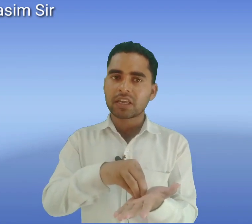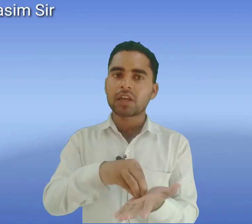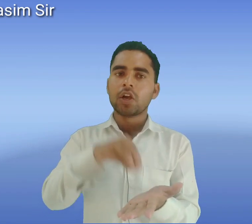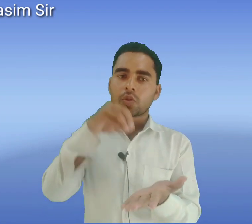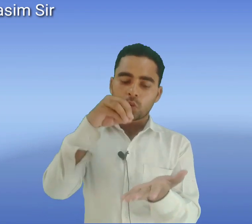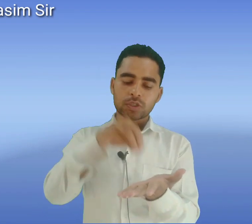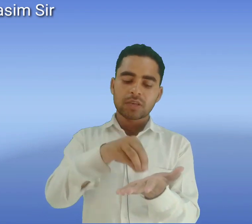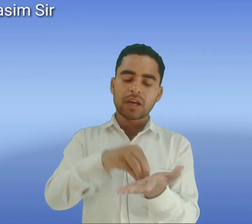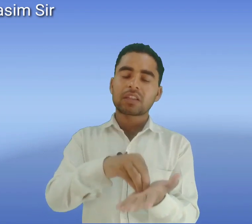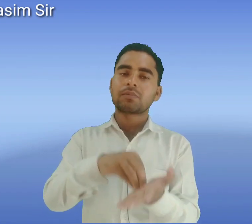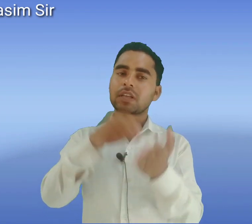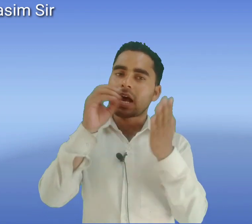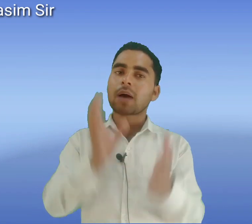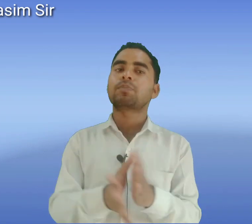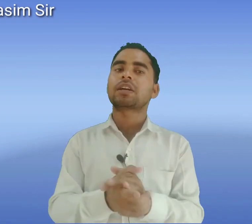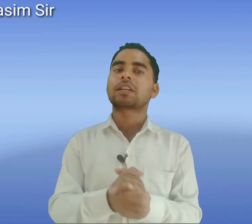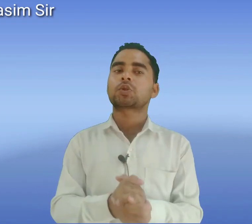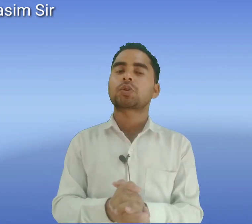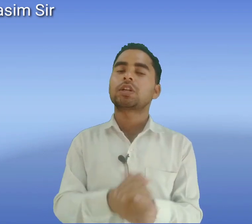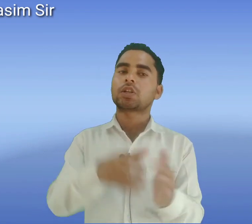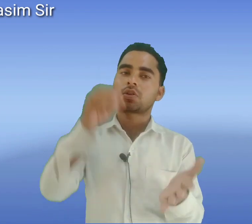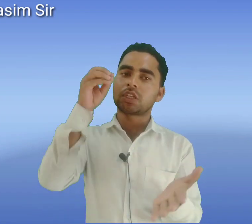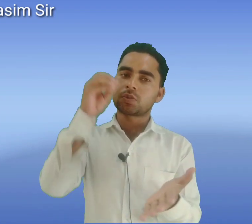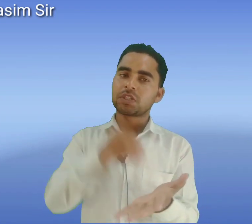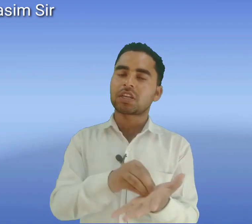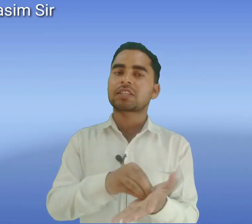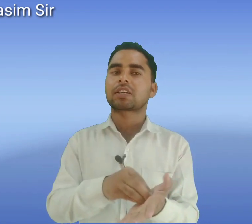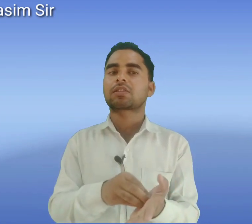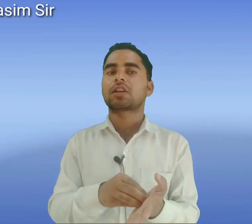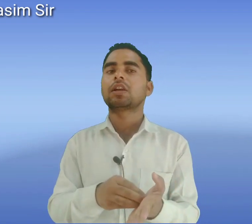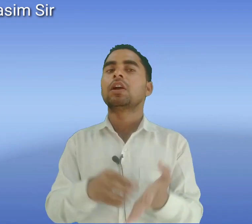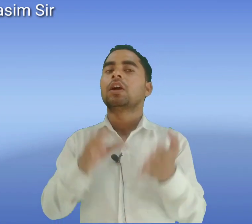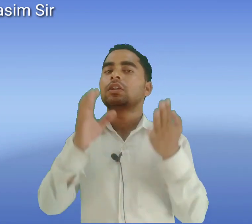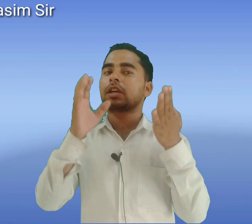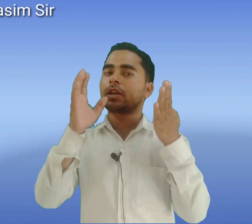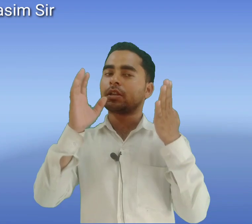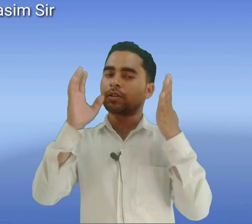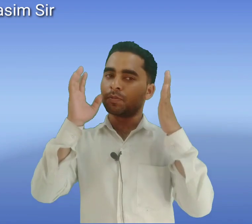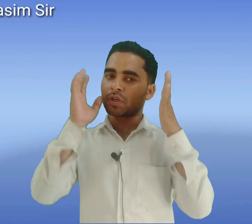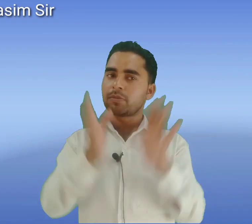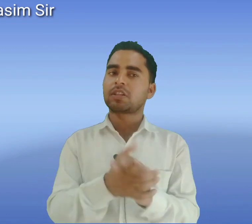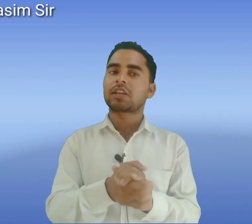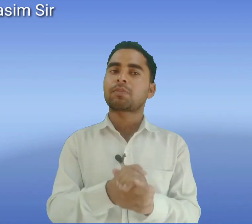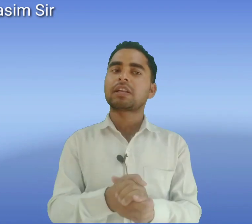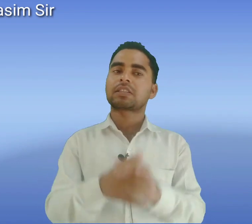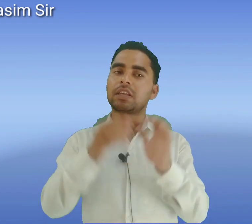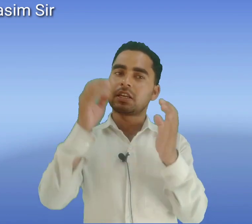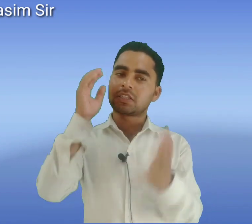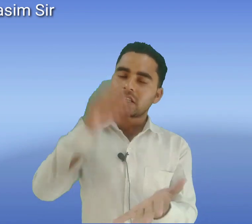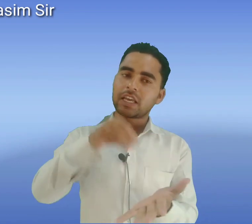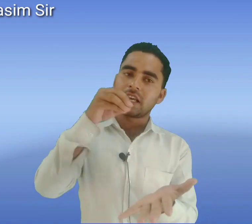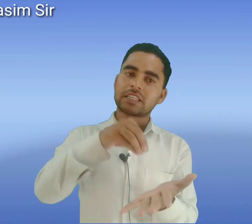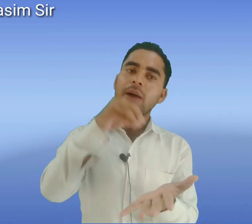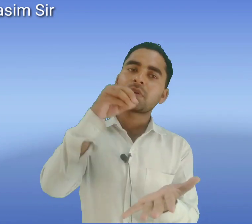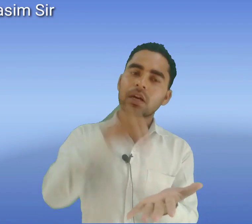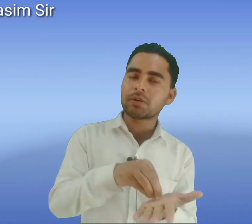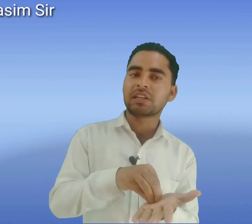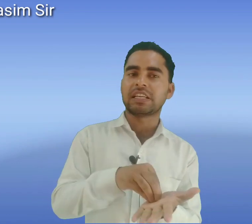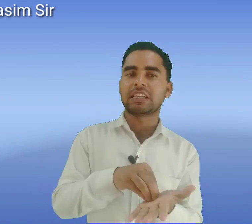बाकी है तो उसके माध्यम से आप भी एक रेस्टोरेंट है ट्वीट कर सकते हैं ठीक है मुख्यमंत्री के पास की तिथि के एग्जाम कभी भी